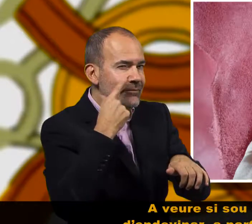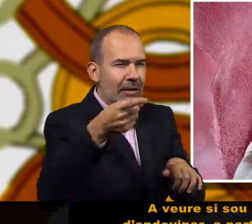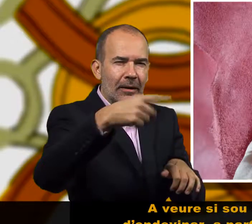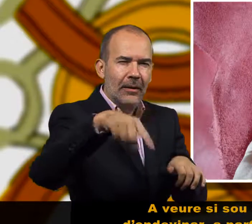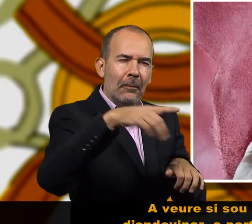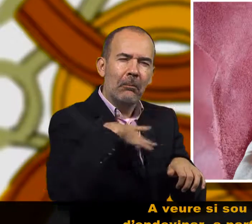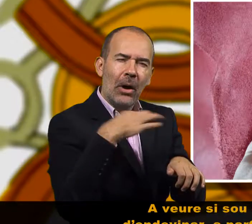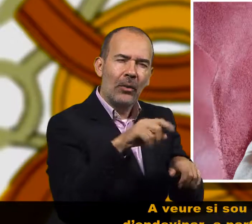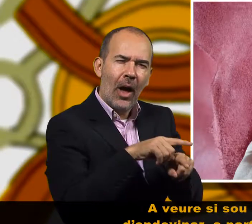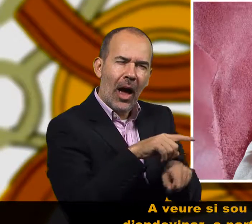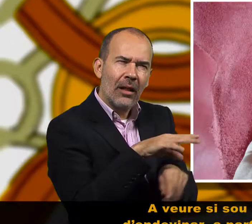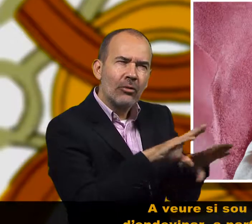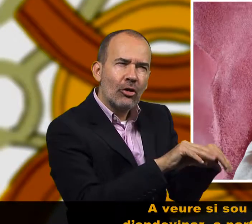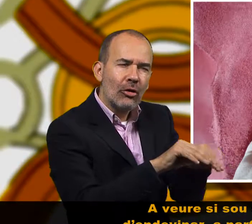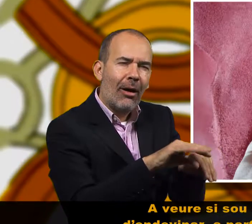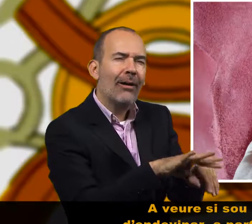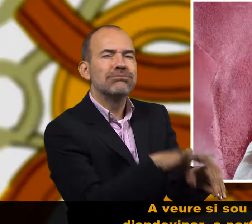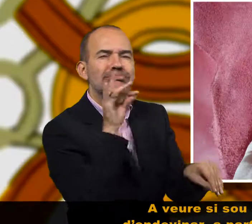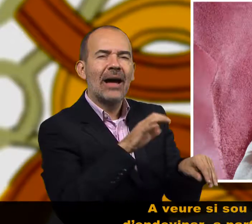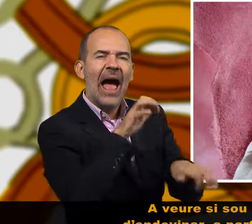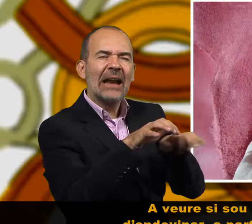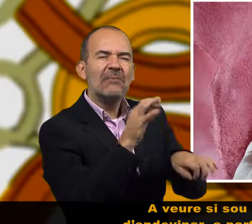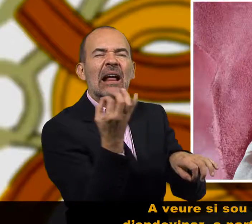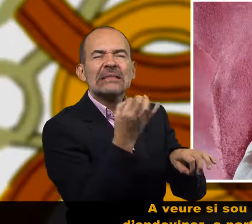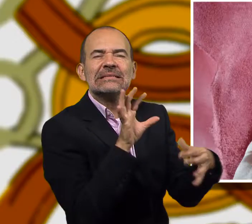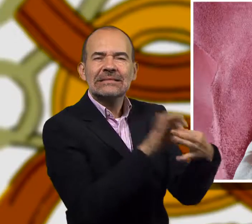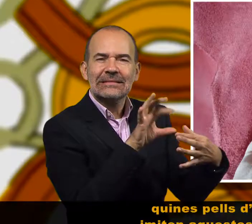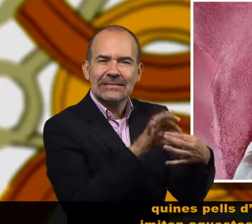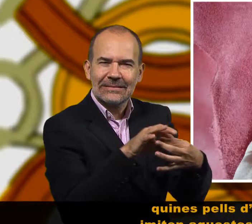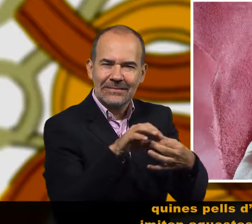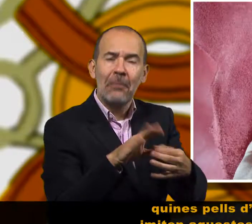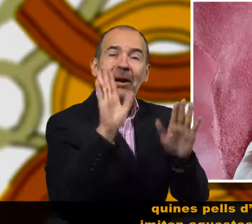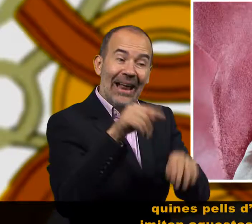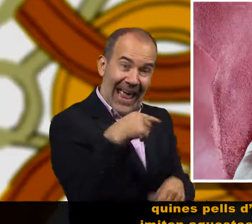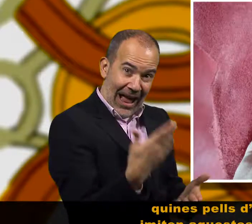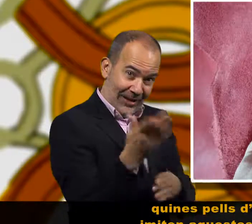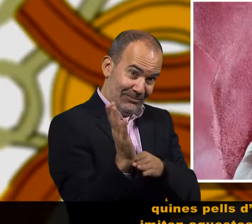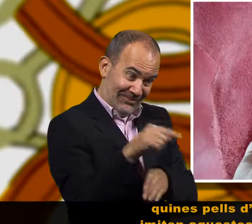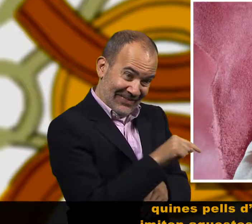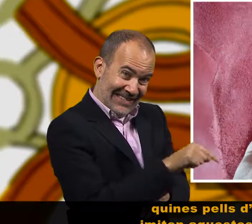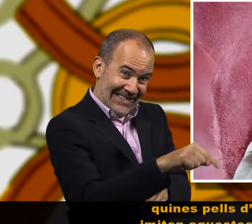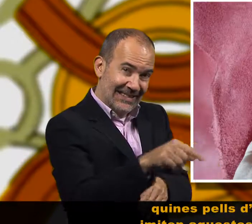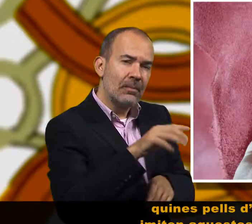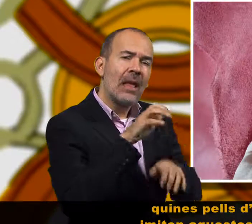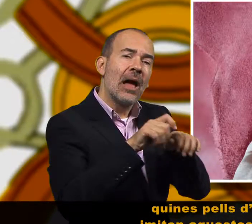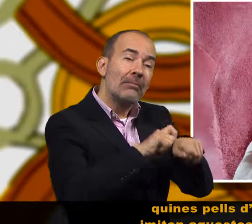imitan a que estas muestras todas ellas zetas ambel de vaca